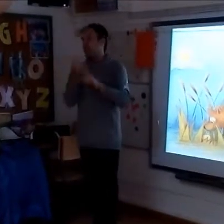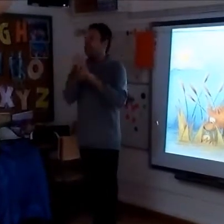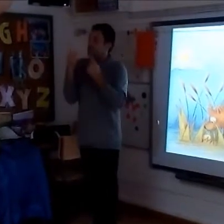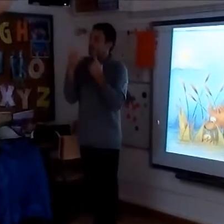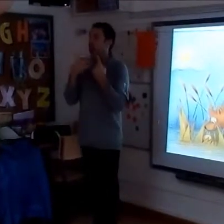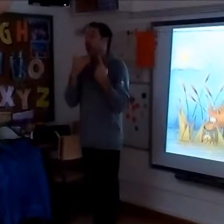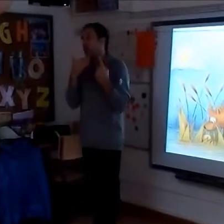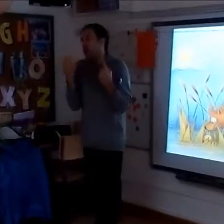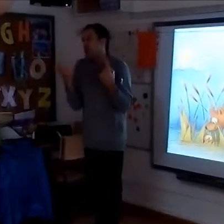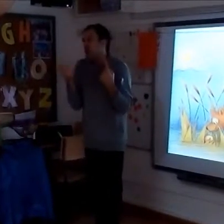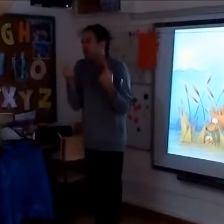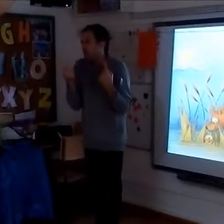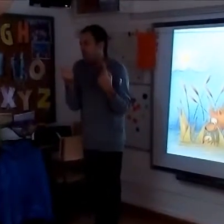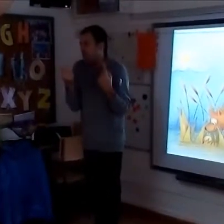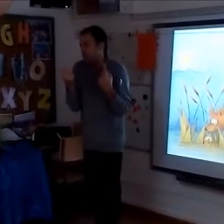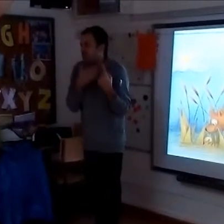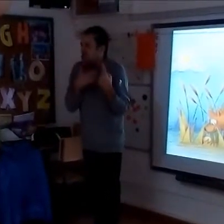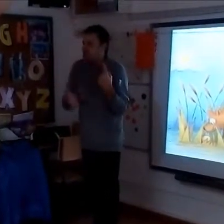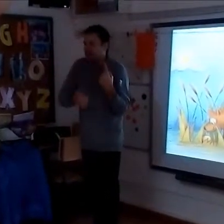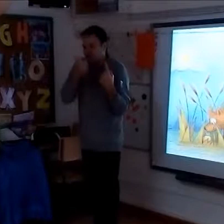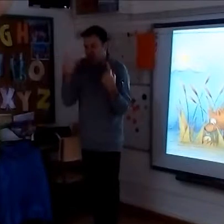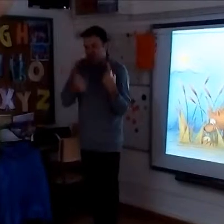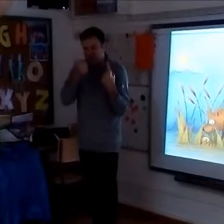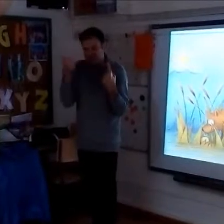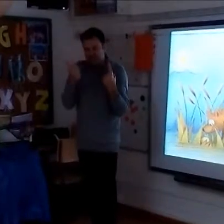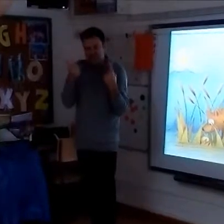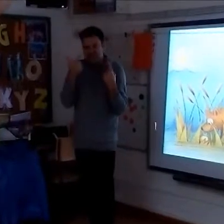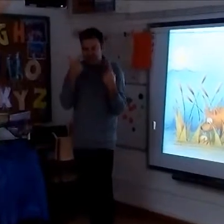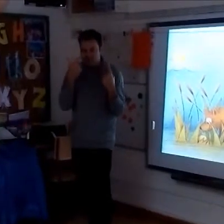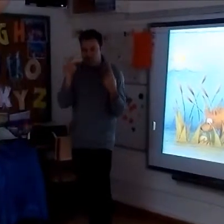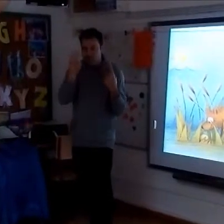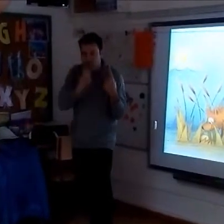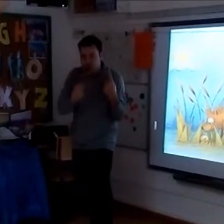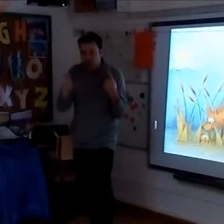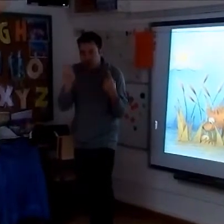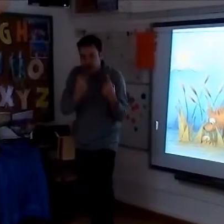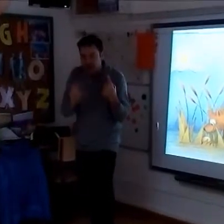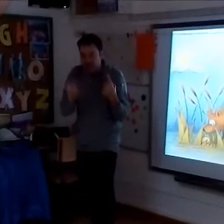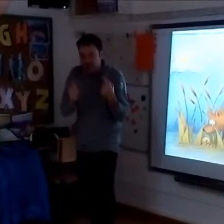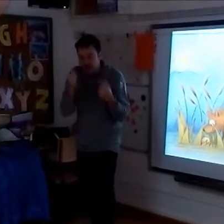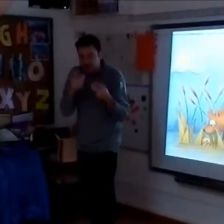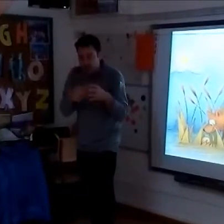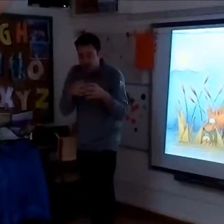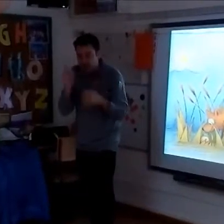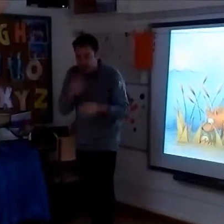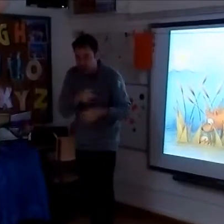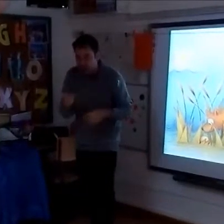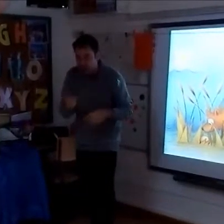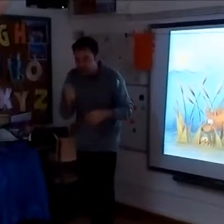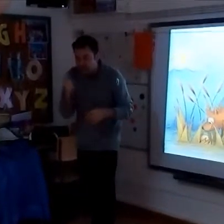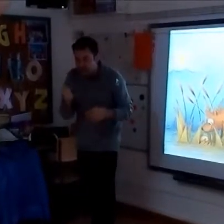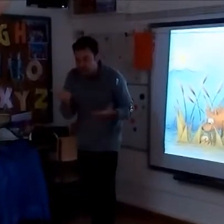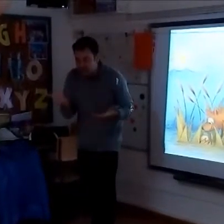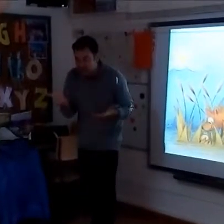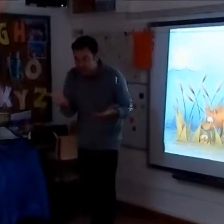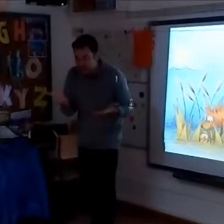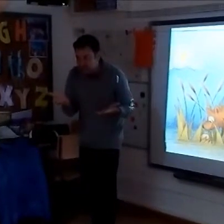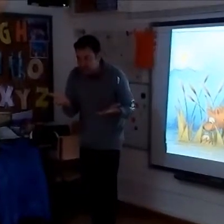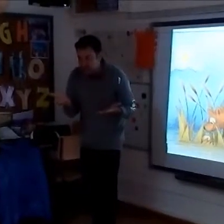Pero claro, pues bueno, algo es algo, ¿no? Pero es poquito, necesito más. Así que si voy a seguir buscando. ¿Queréis que siga buscando huevos? ¿Sí o no?